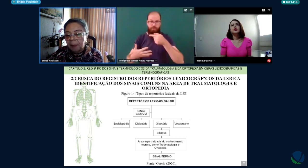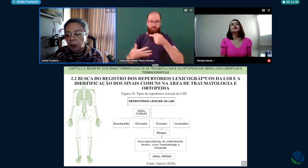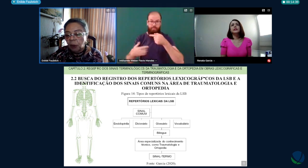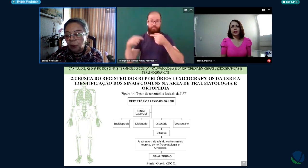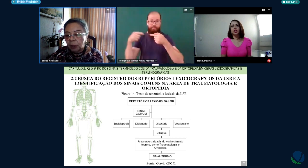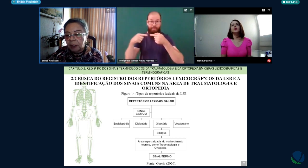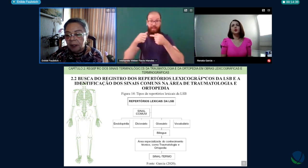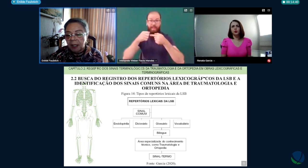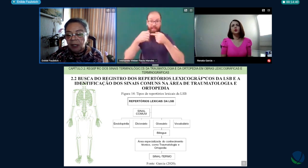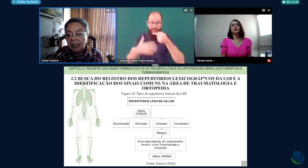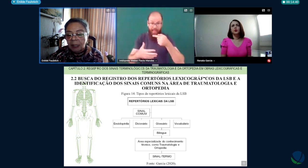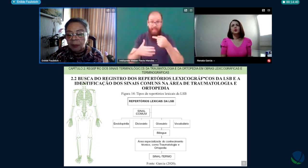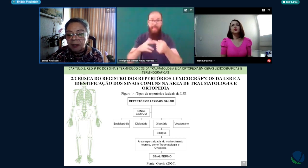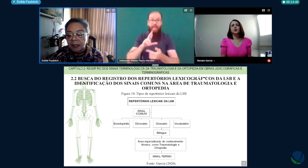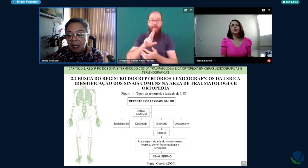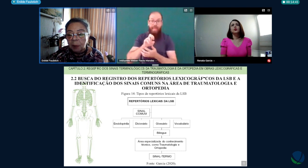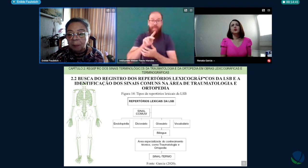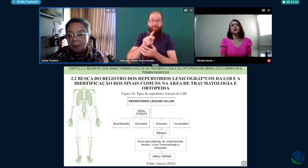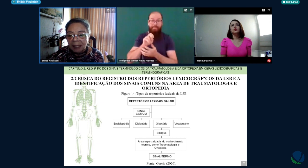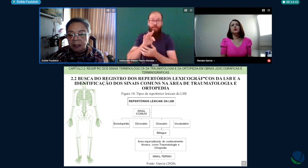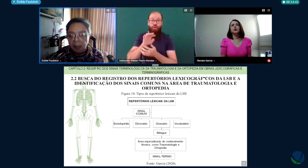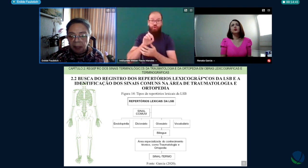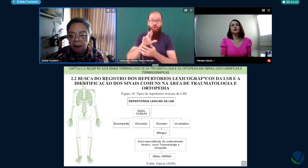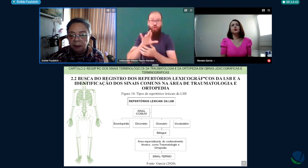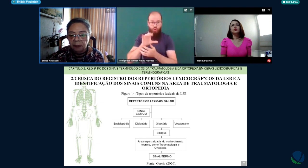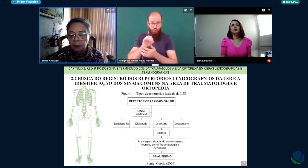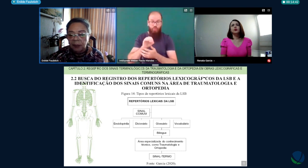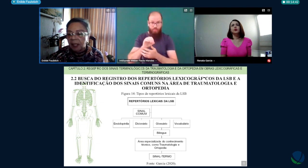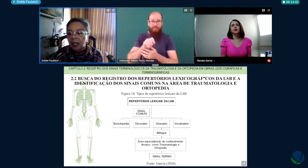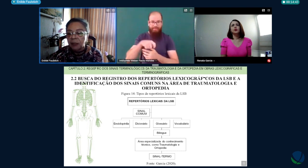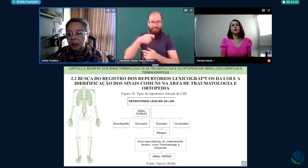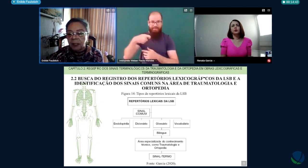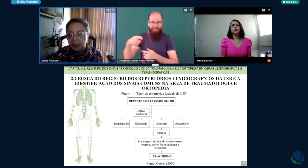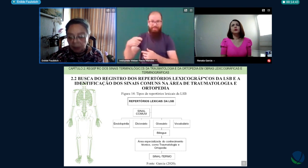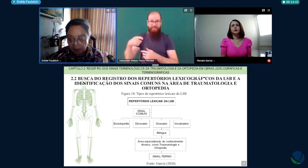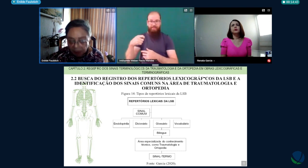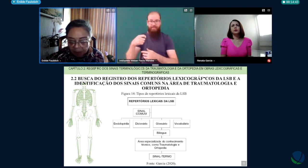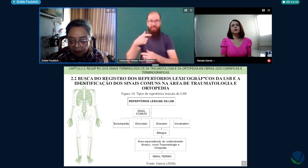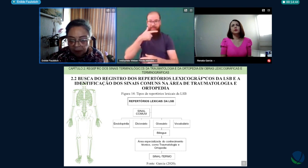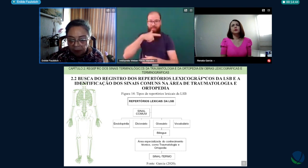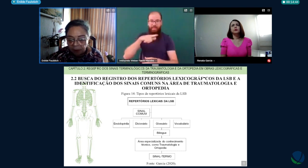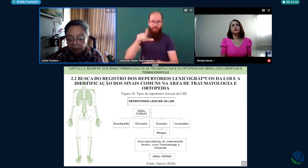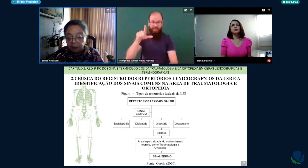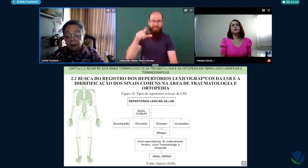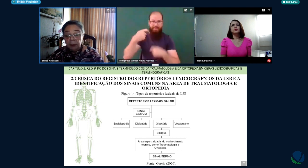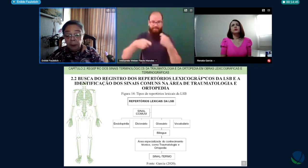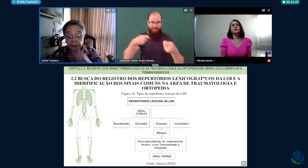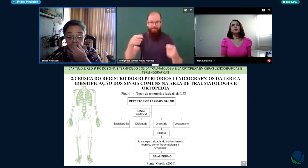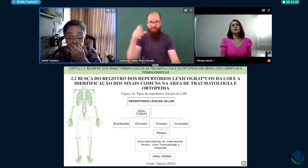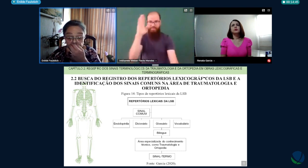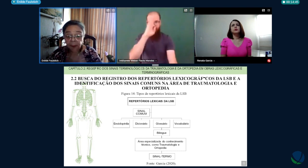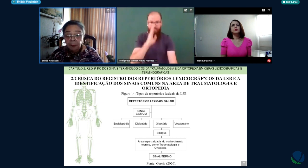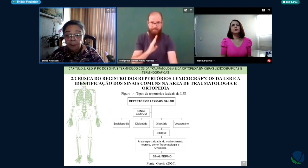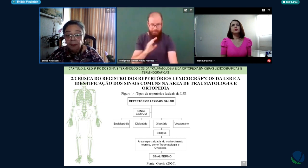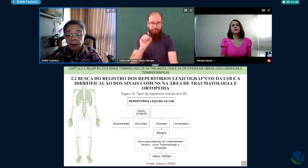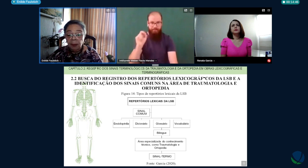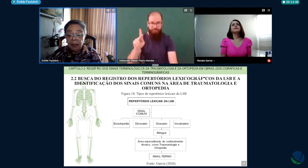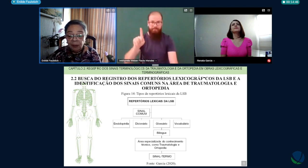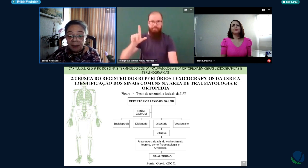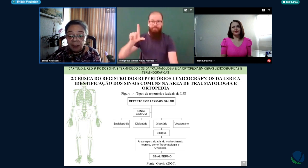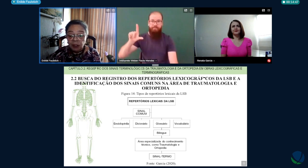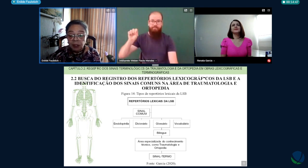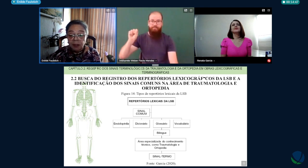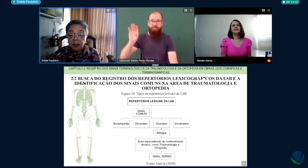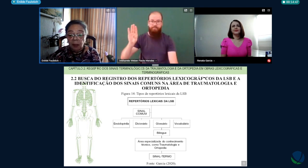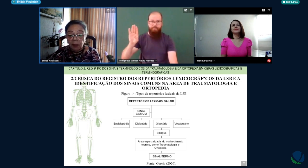de repertórios lexicais da língua de sinais brasileira. Não é das línguas de sinais, língua de sinais brasileira, né? Então,